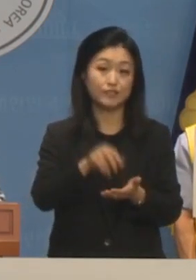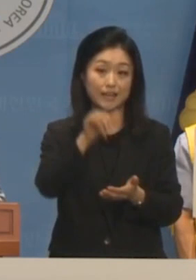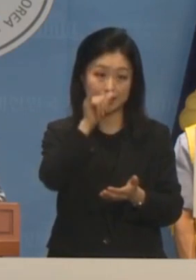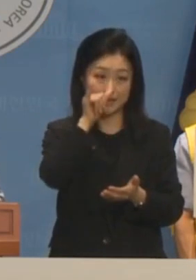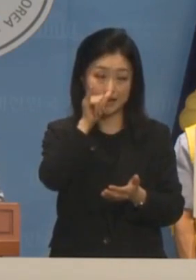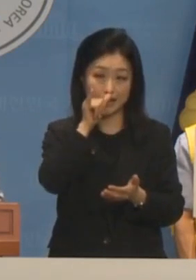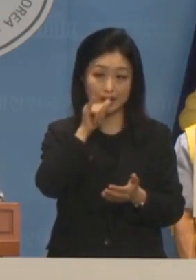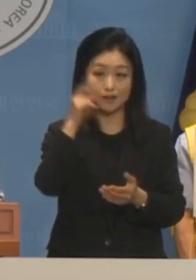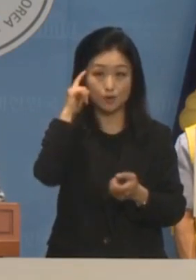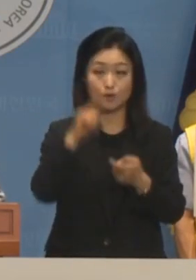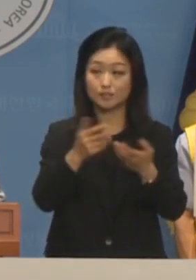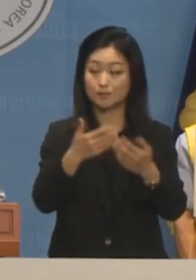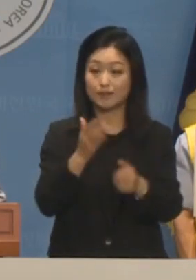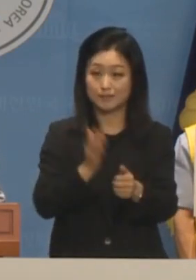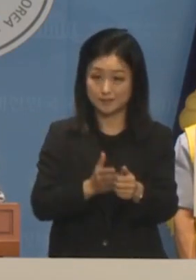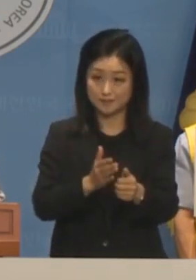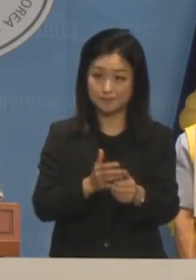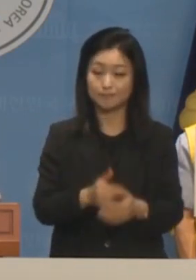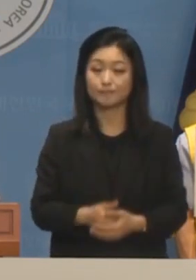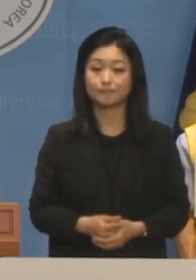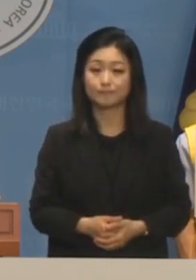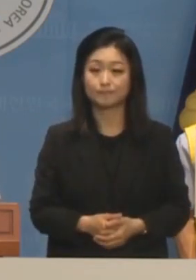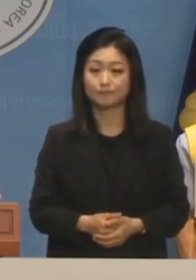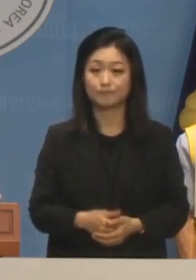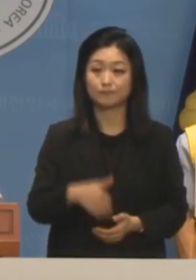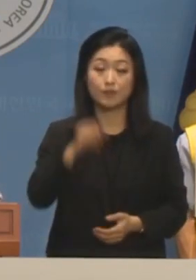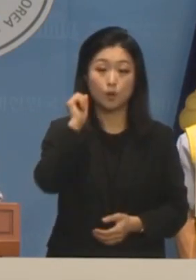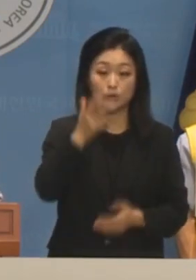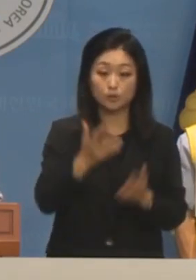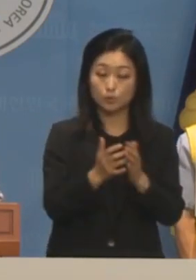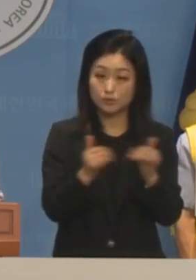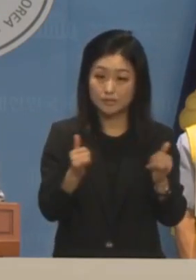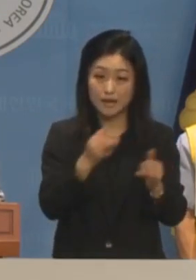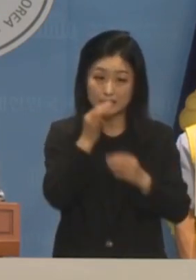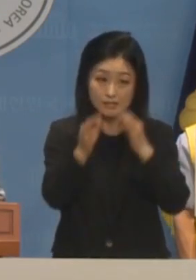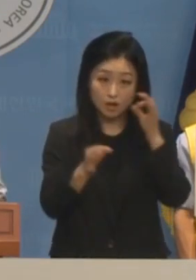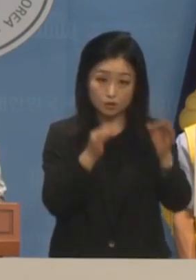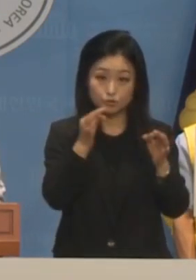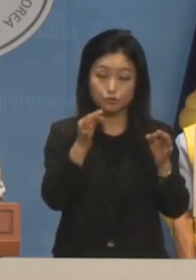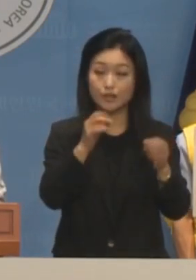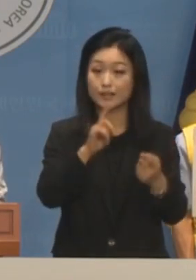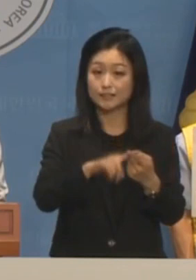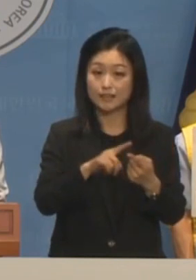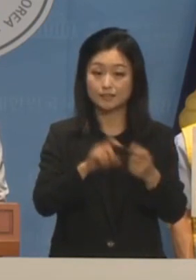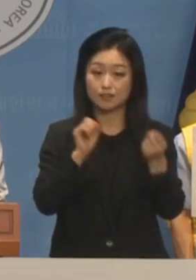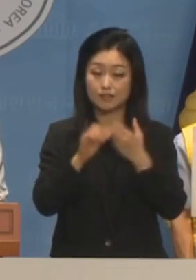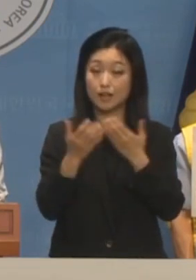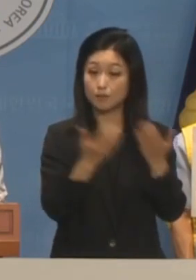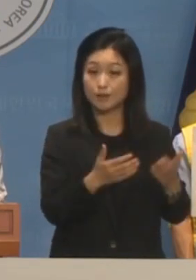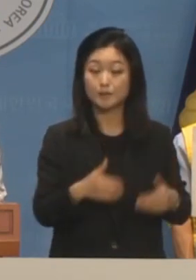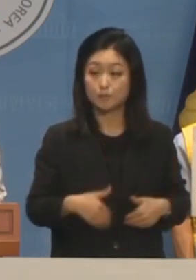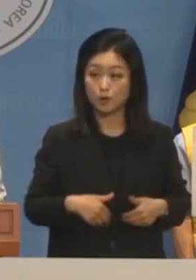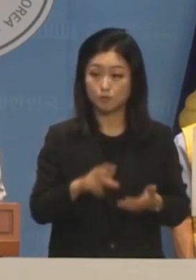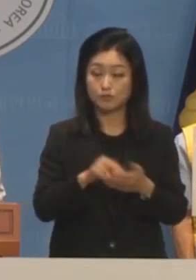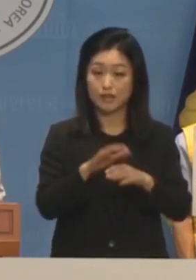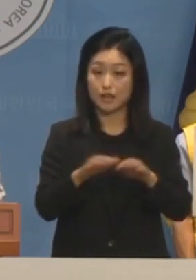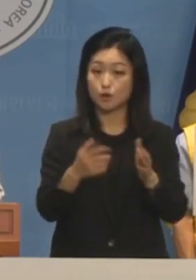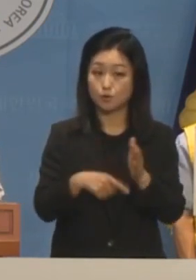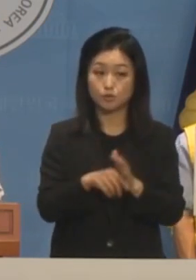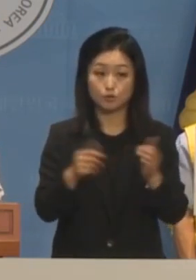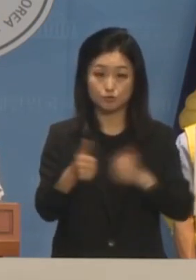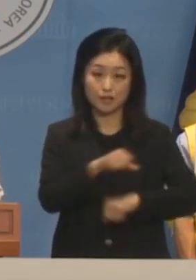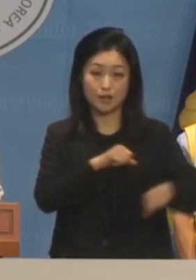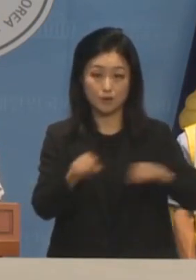것을 주목해 주시면 감사하겠습니다. 세종호텔 노동자들의 절규에 듣기만 하는 것이 아니라 답을 해야 합니다. 문제 해결을 위해 국회가